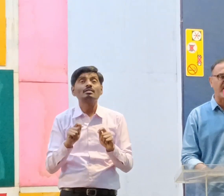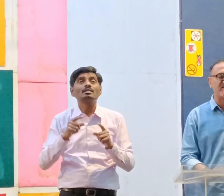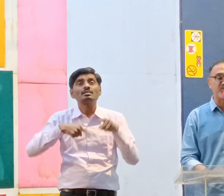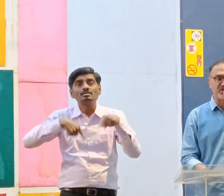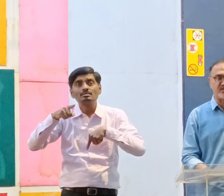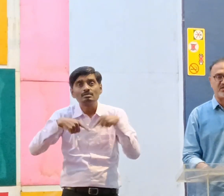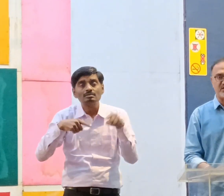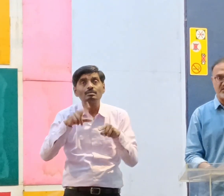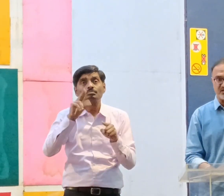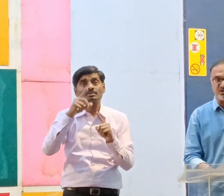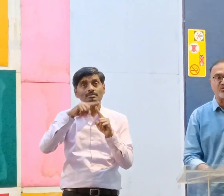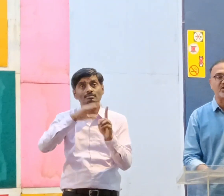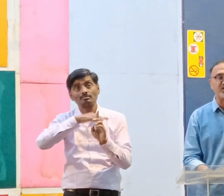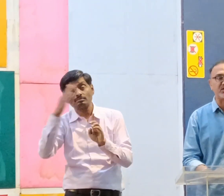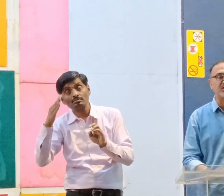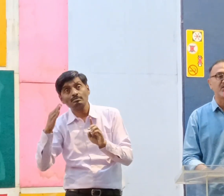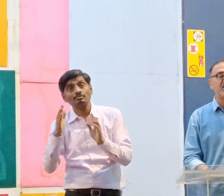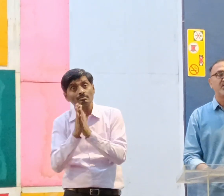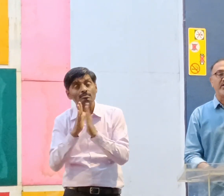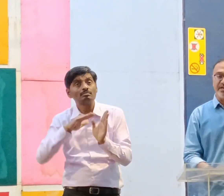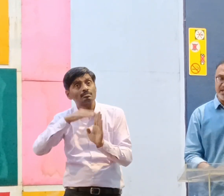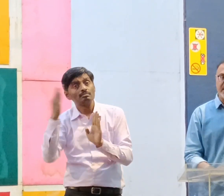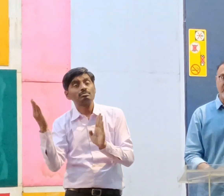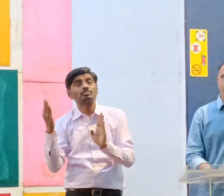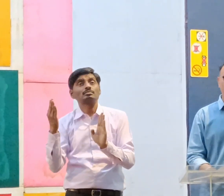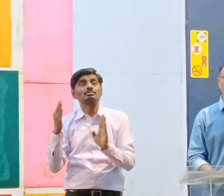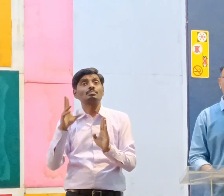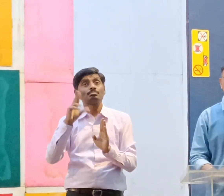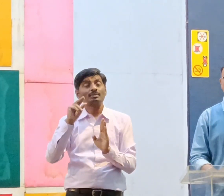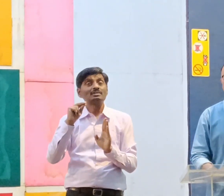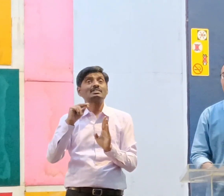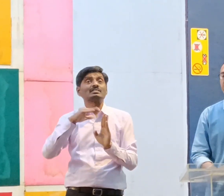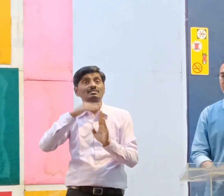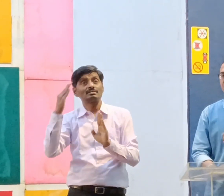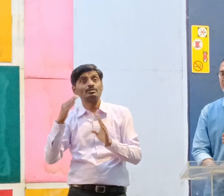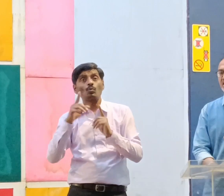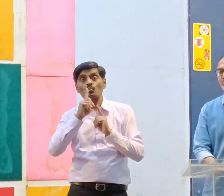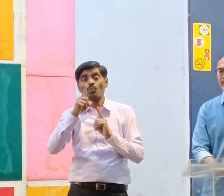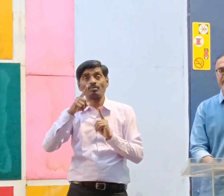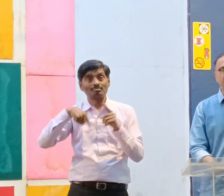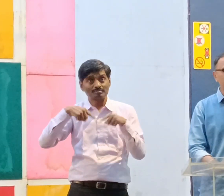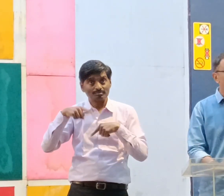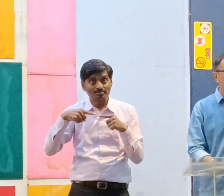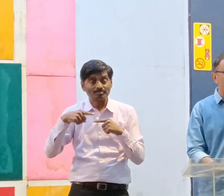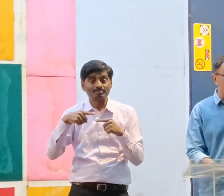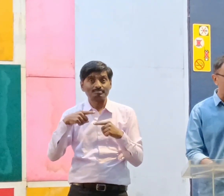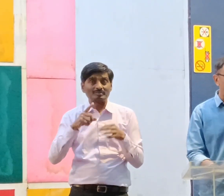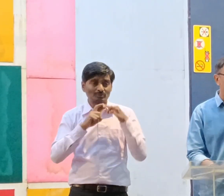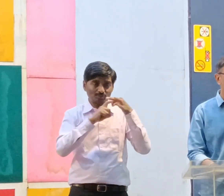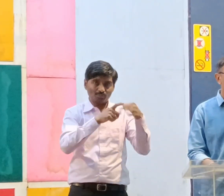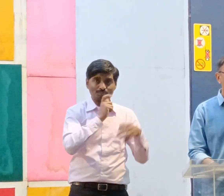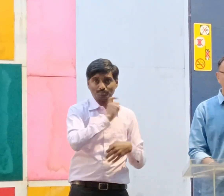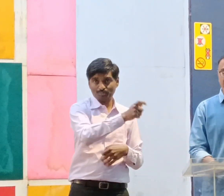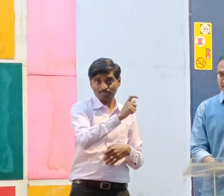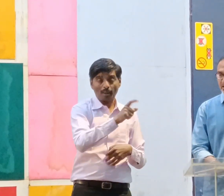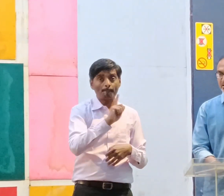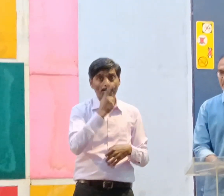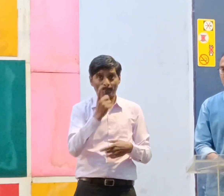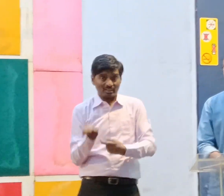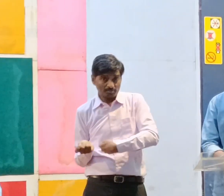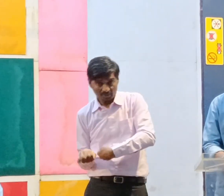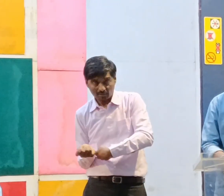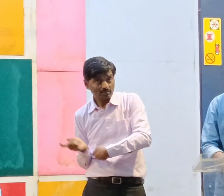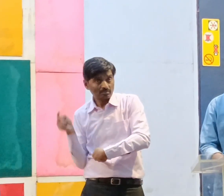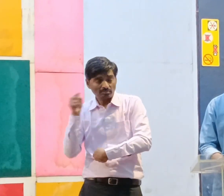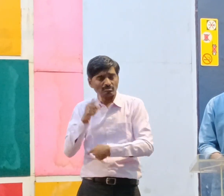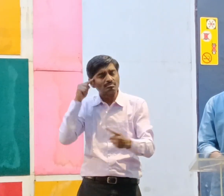રન કર્યા છે 50 જેટલી સદીઓ કરી છે એને એમ પૂછવામાં આવે ને કે તમે જ્યારે બેટિંગ કરવા માટે ઉતરો ત્યારે